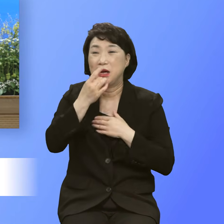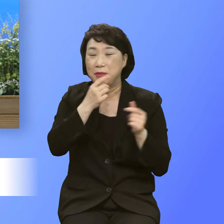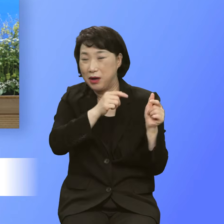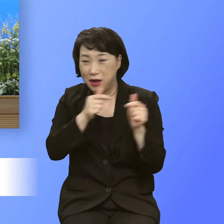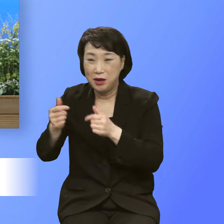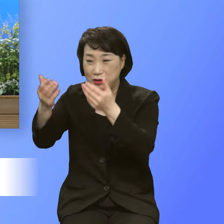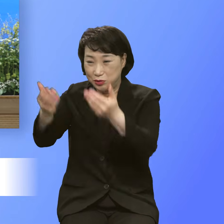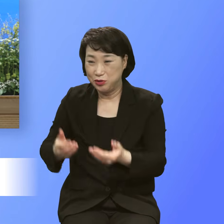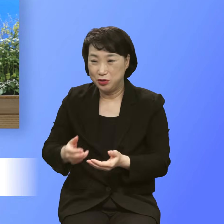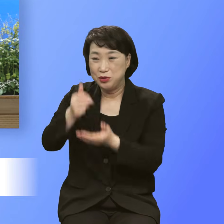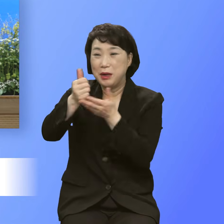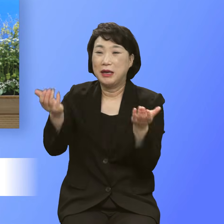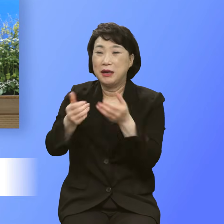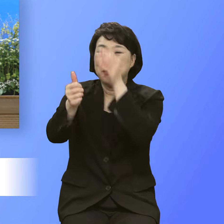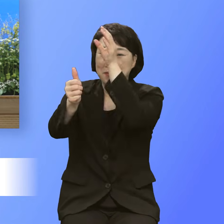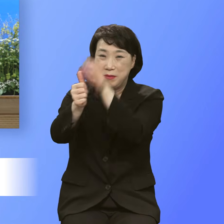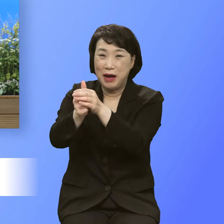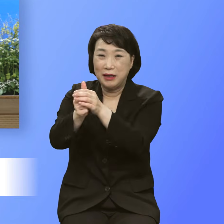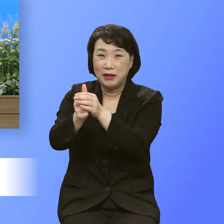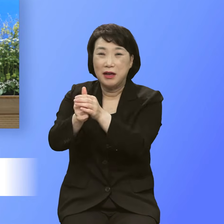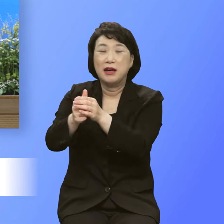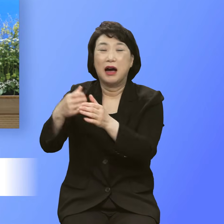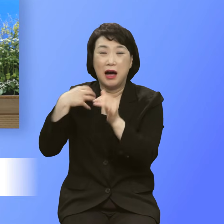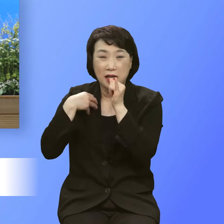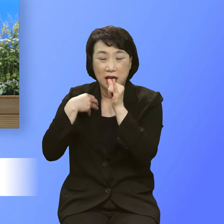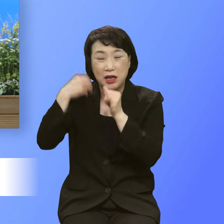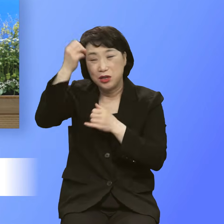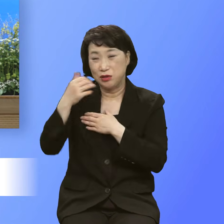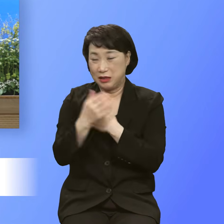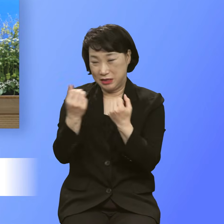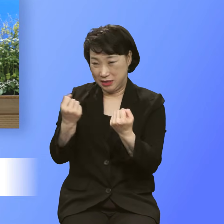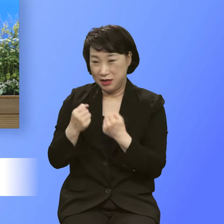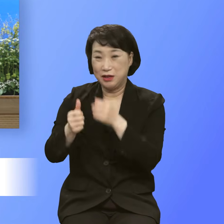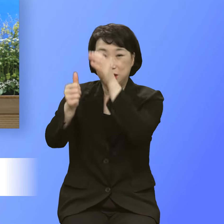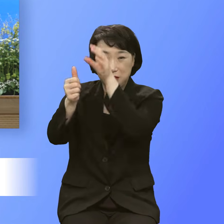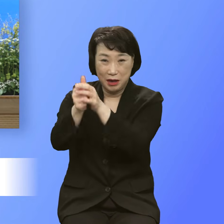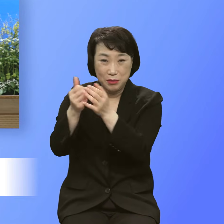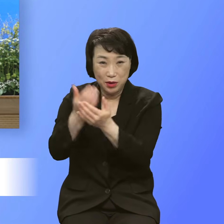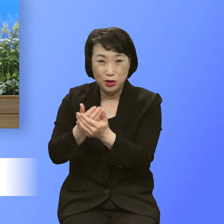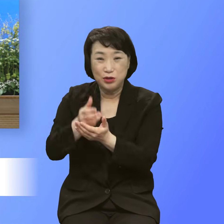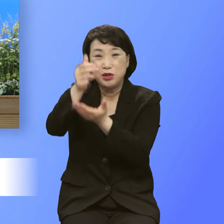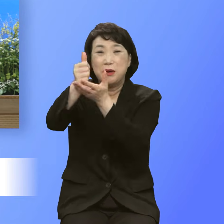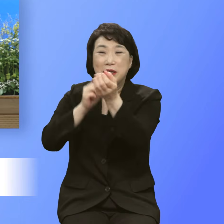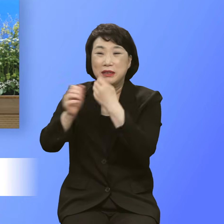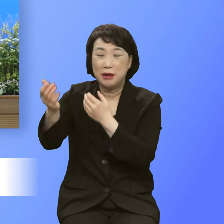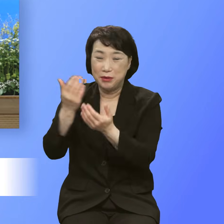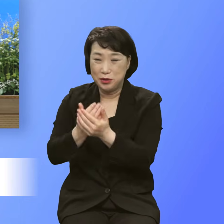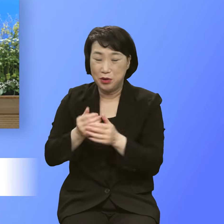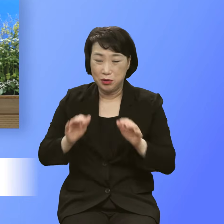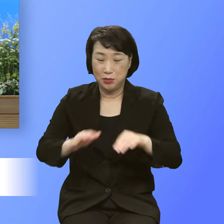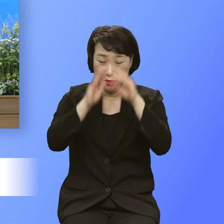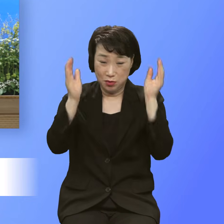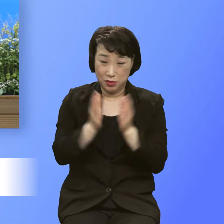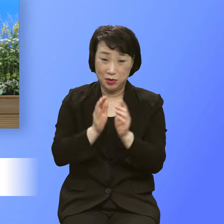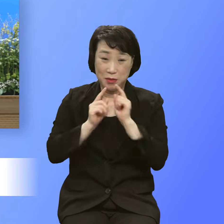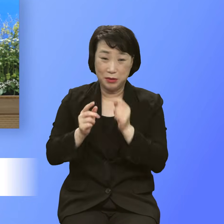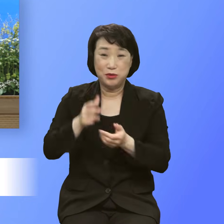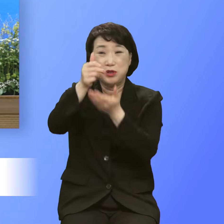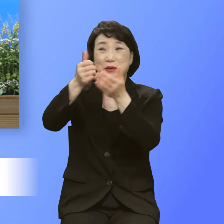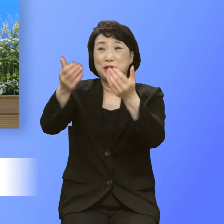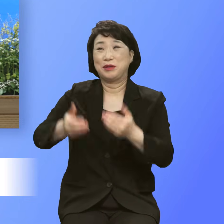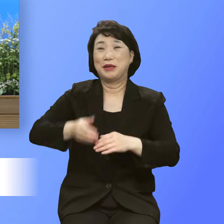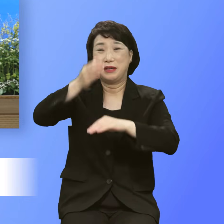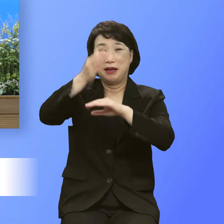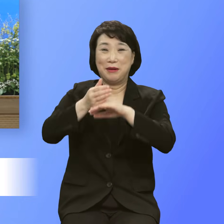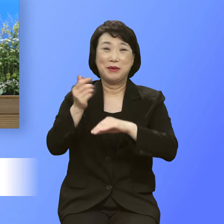하신 사명 감당할 수 있도록 여기까지 강건함으로 책임져 주시옵소서. 일하여 주시옵소서. 오늘도 모든 말씀 주님의 주심에 감사